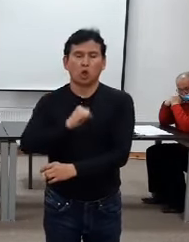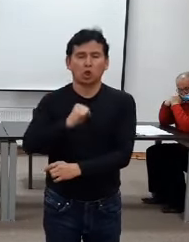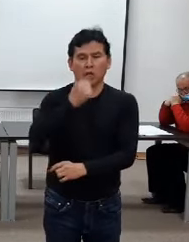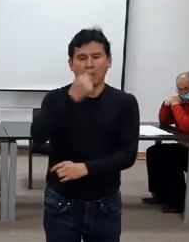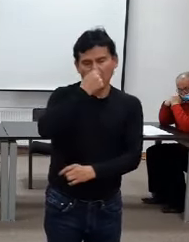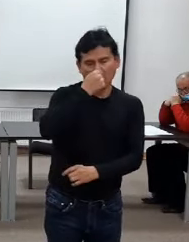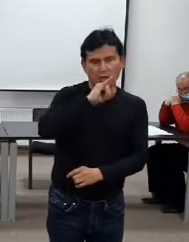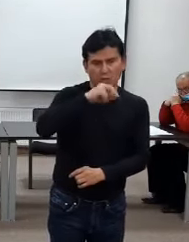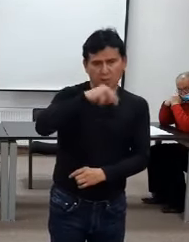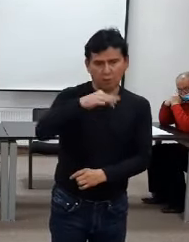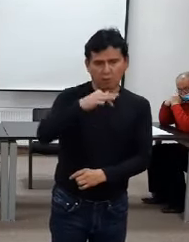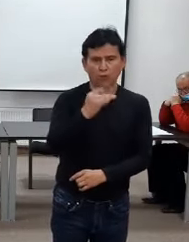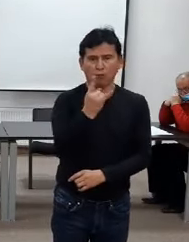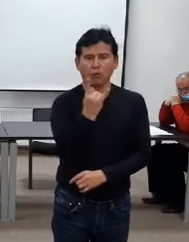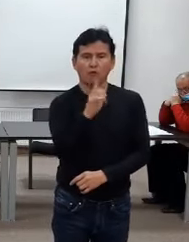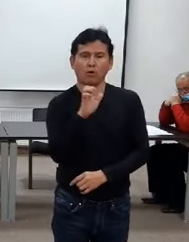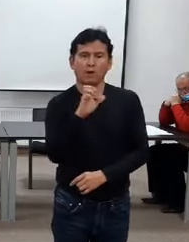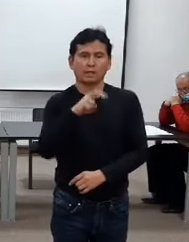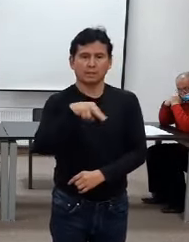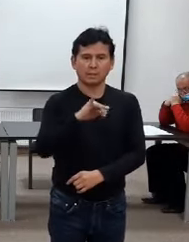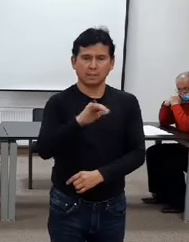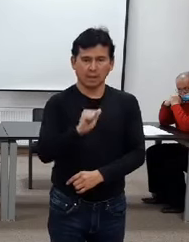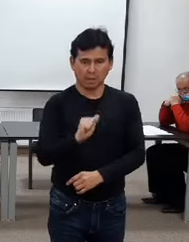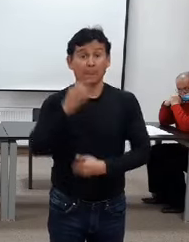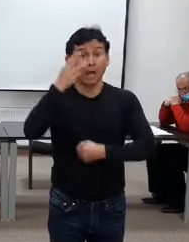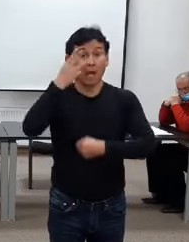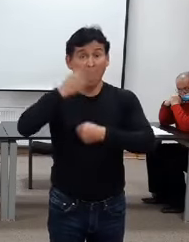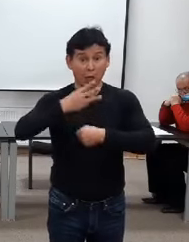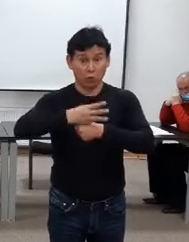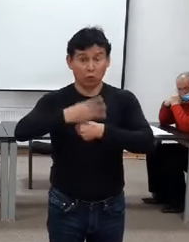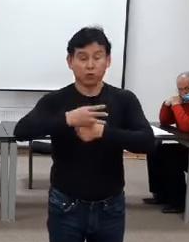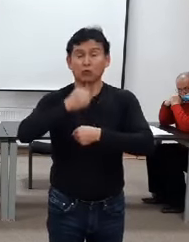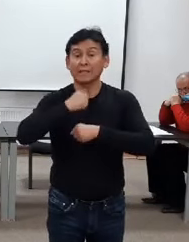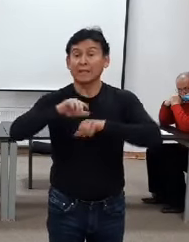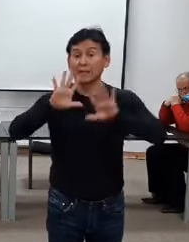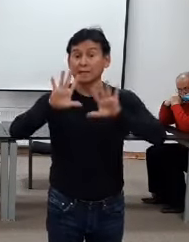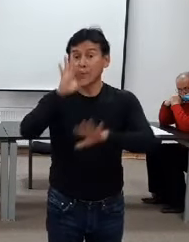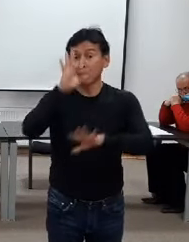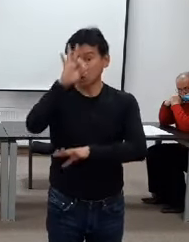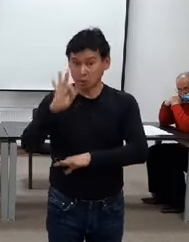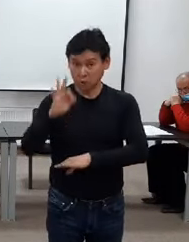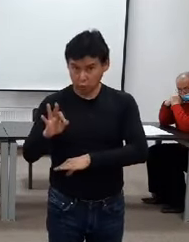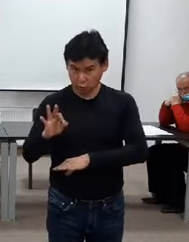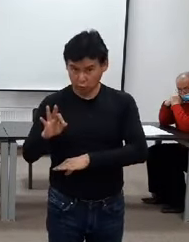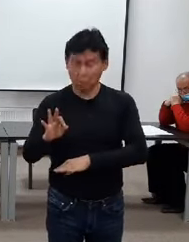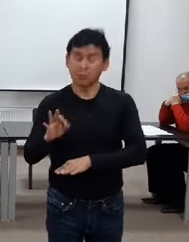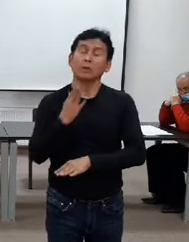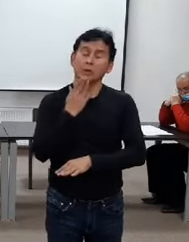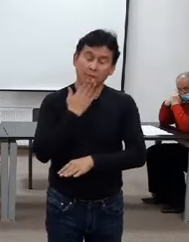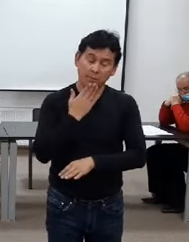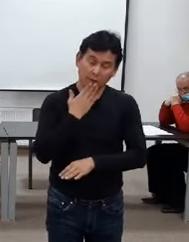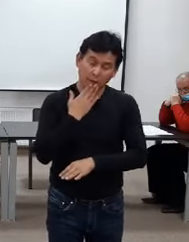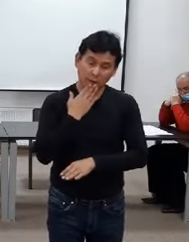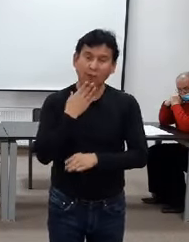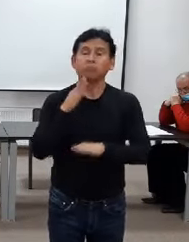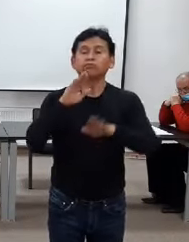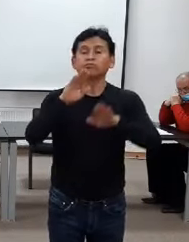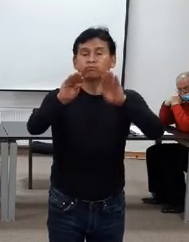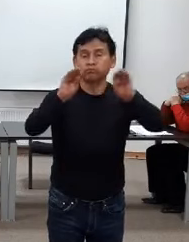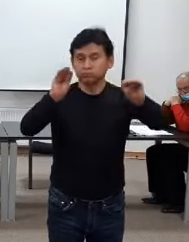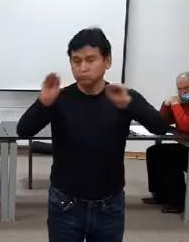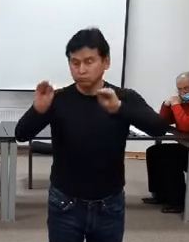influenza. Los adultos mayores nos queda un delta de un 10% por vacunar. Por lo tanto, también, ¿no es cierto?, convocamos